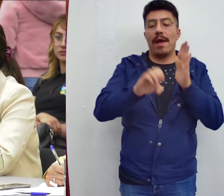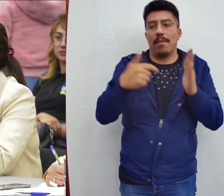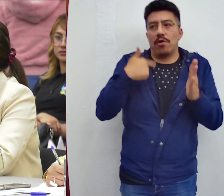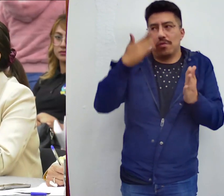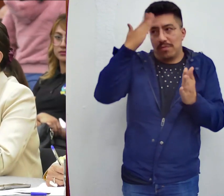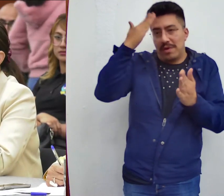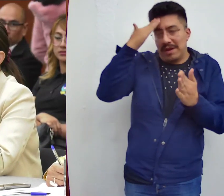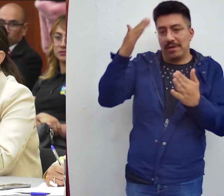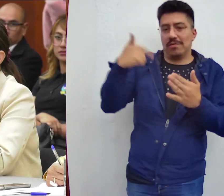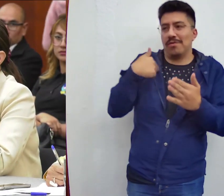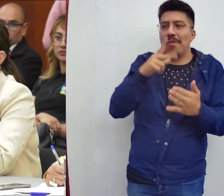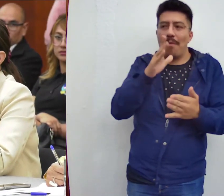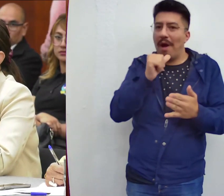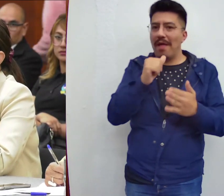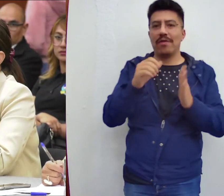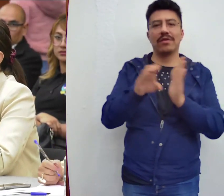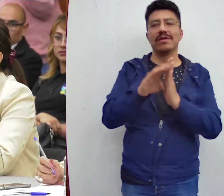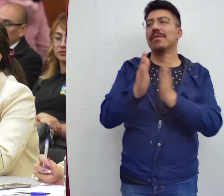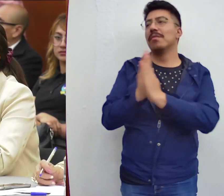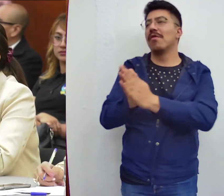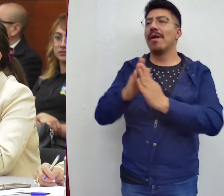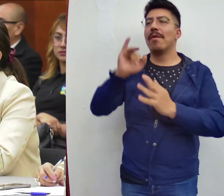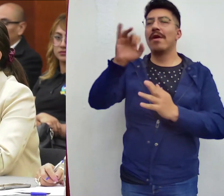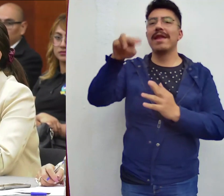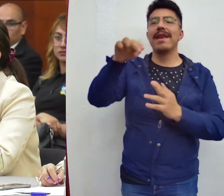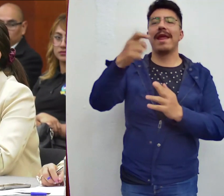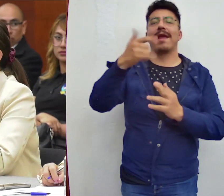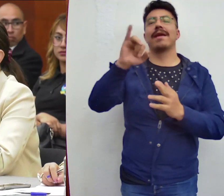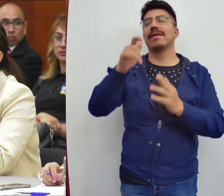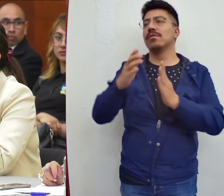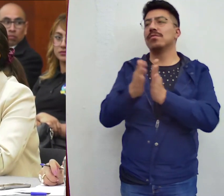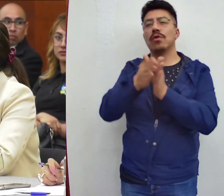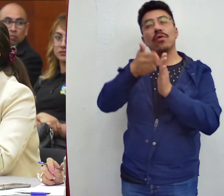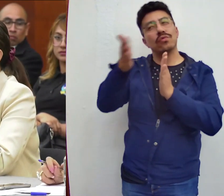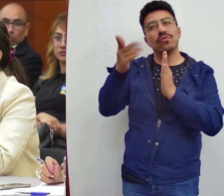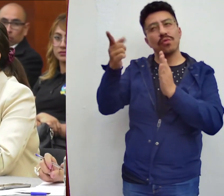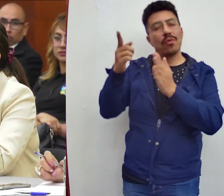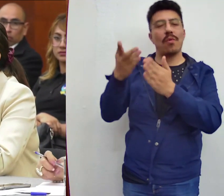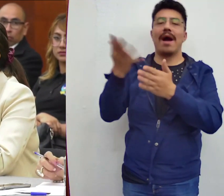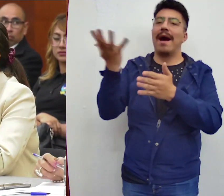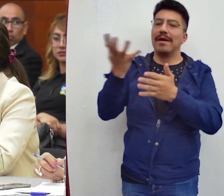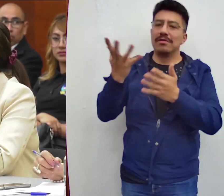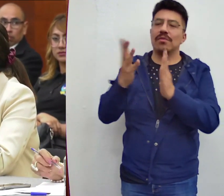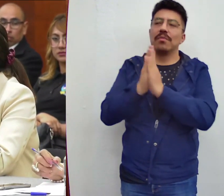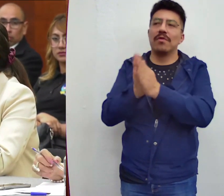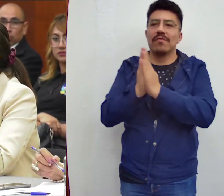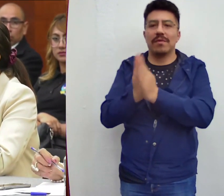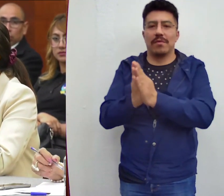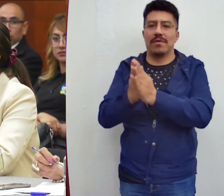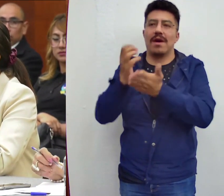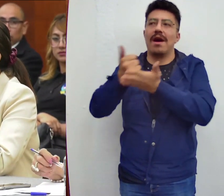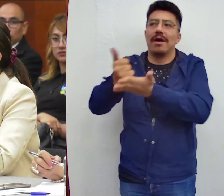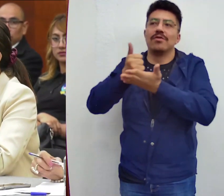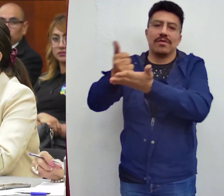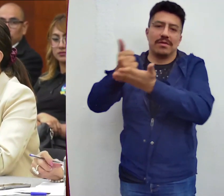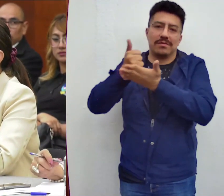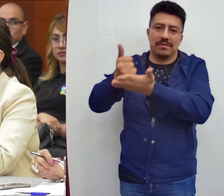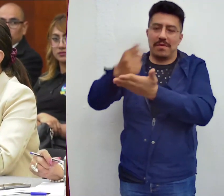INEGI, que es un órgano pues más amplio, lo vio, le pareció muy bien y me hizo esa